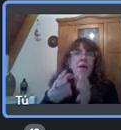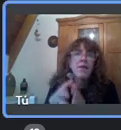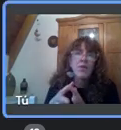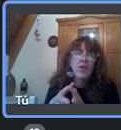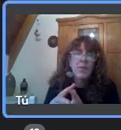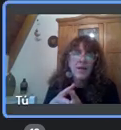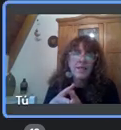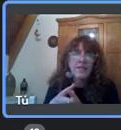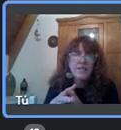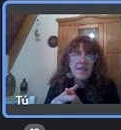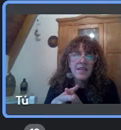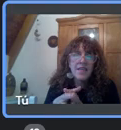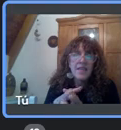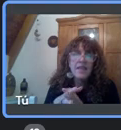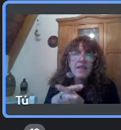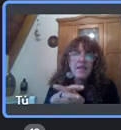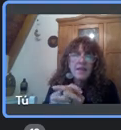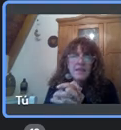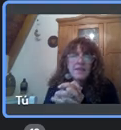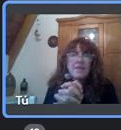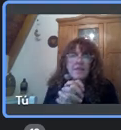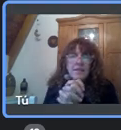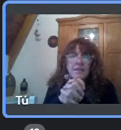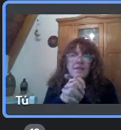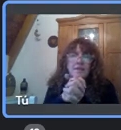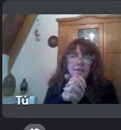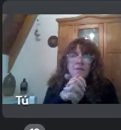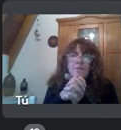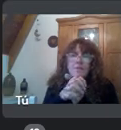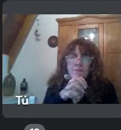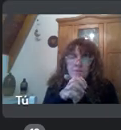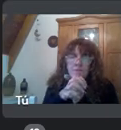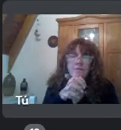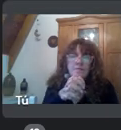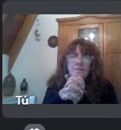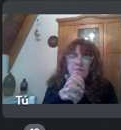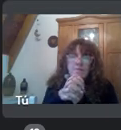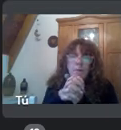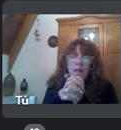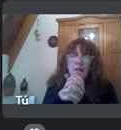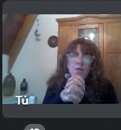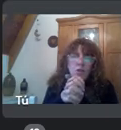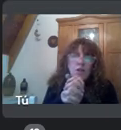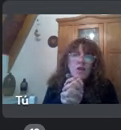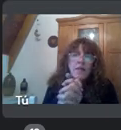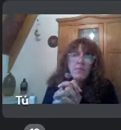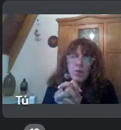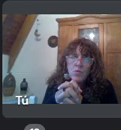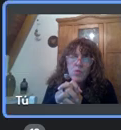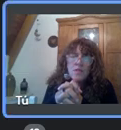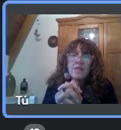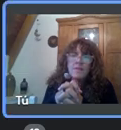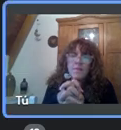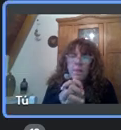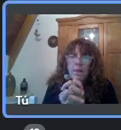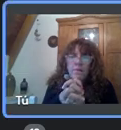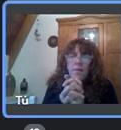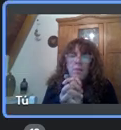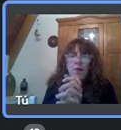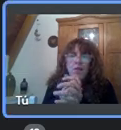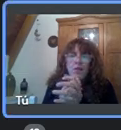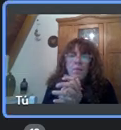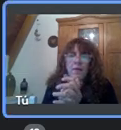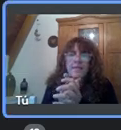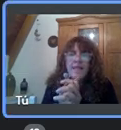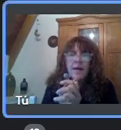el verbo después, ¿sí? panico, ajá, El núcleo es approaches.